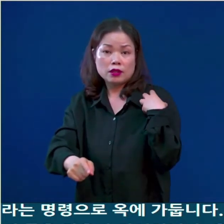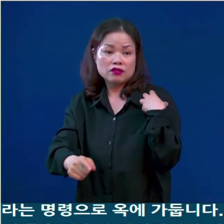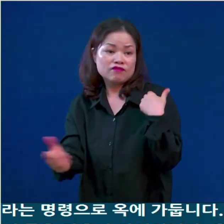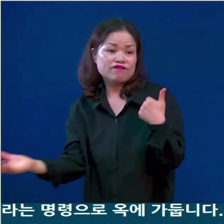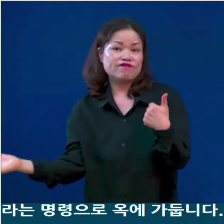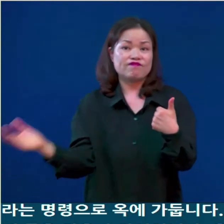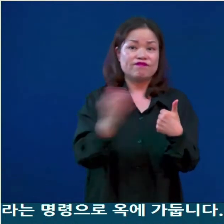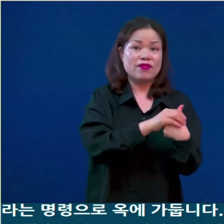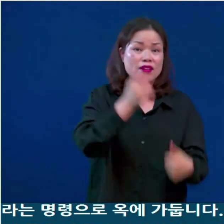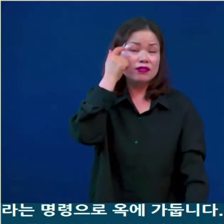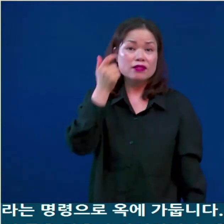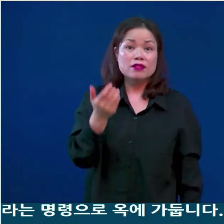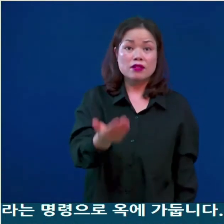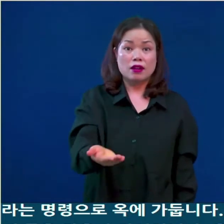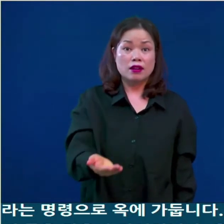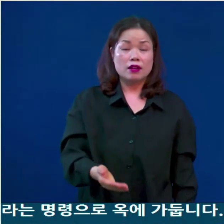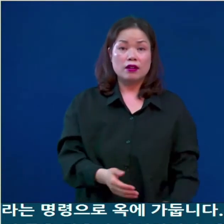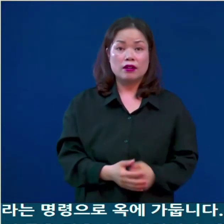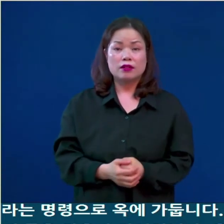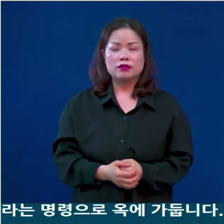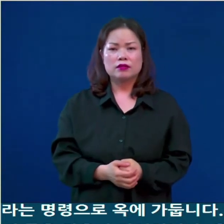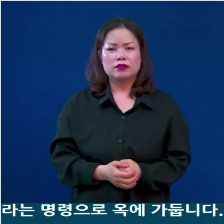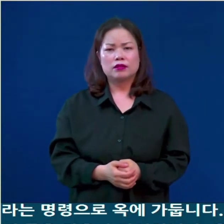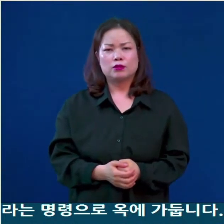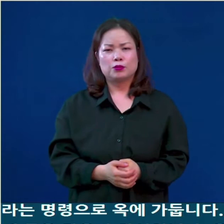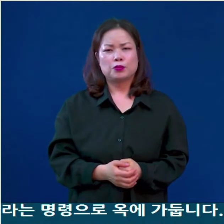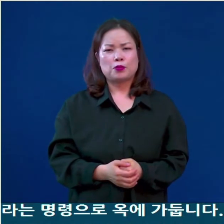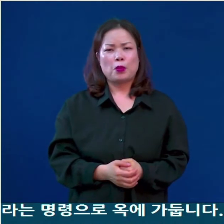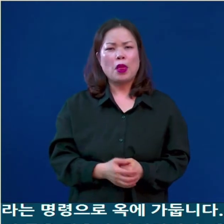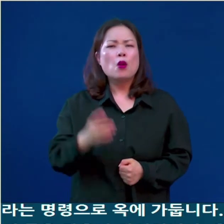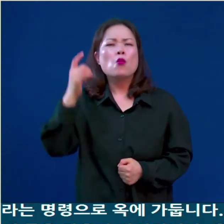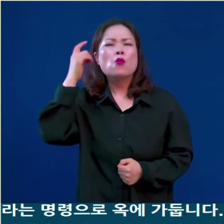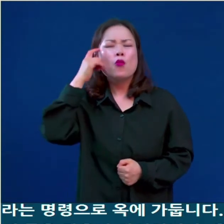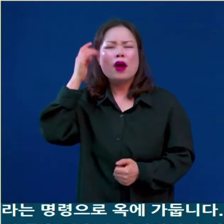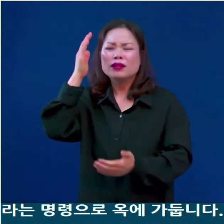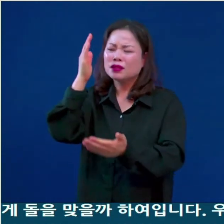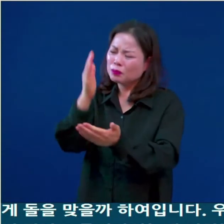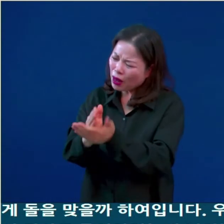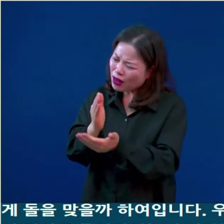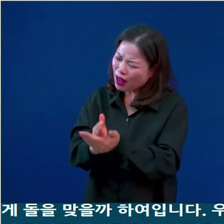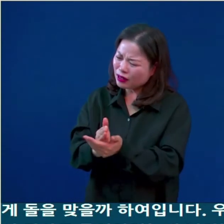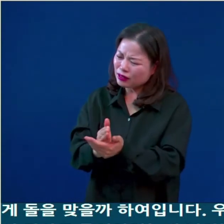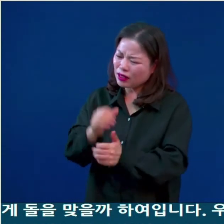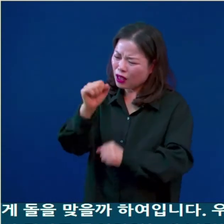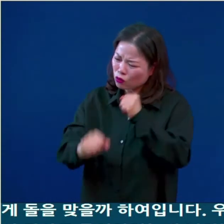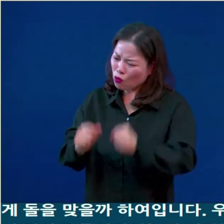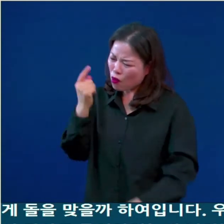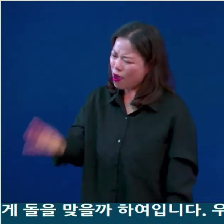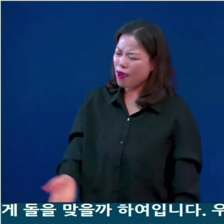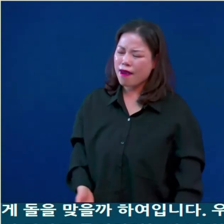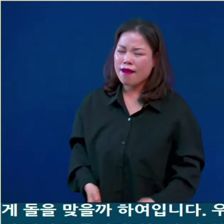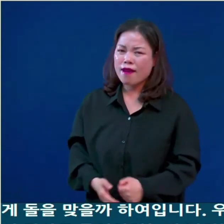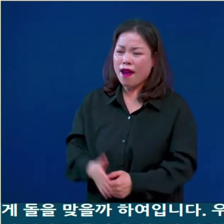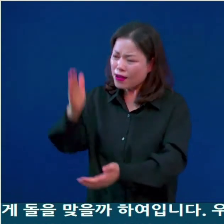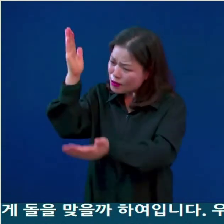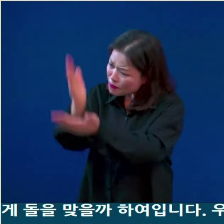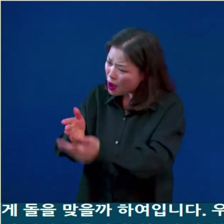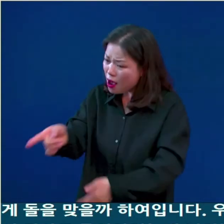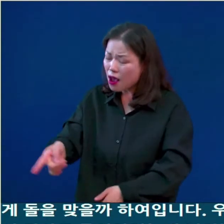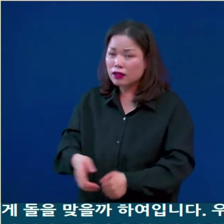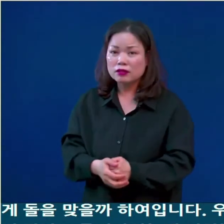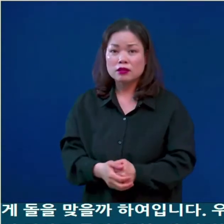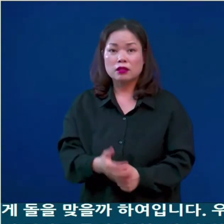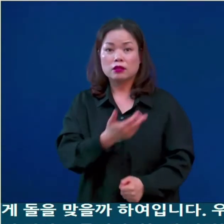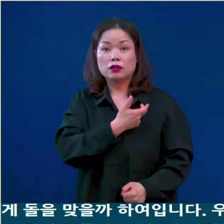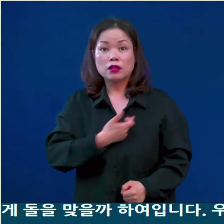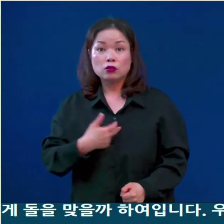뒤집어 씌우려고 하는구나. 한마디로 왜 하지 말라라는 짓을 했냐는 것입니다. 그러자